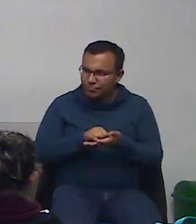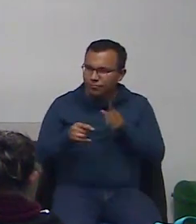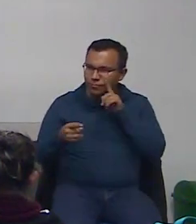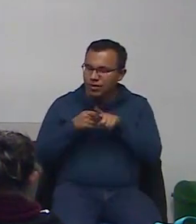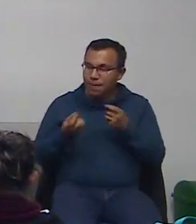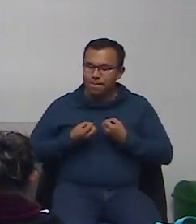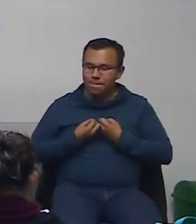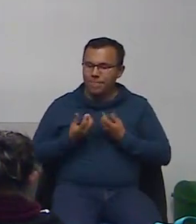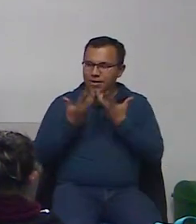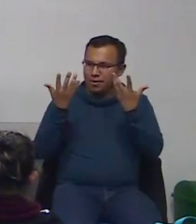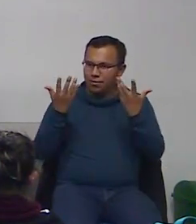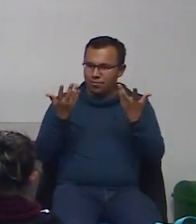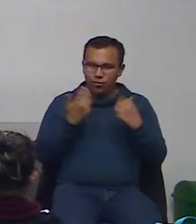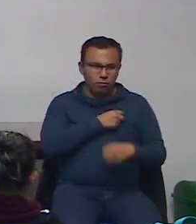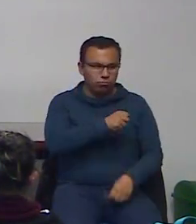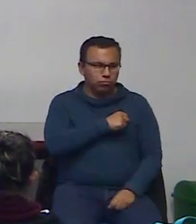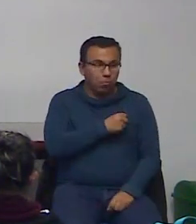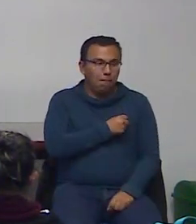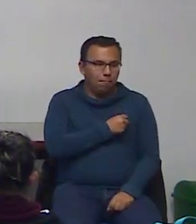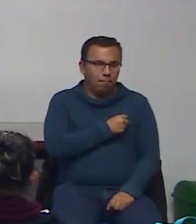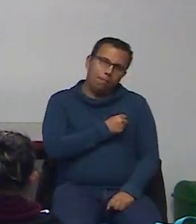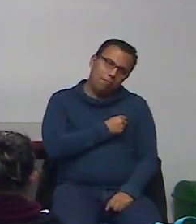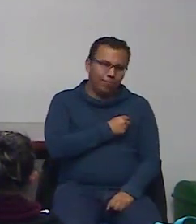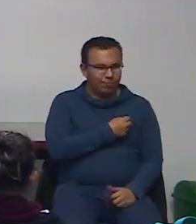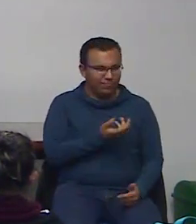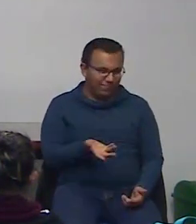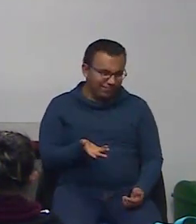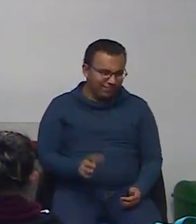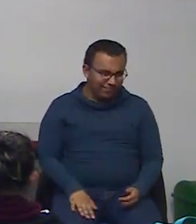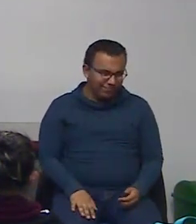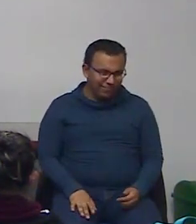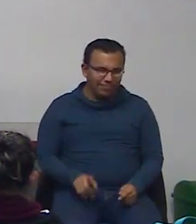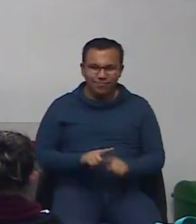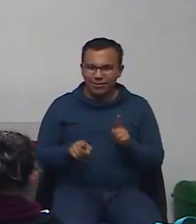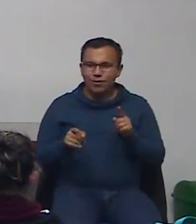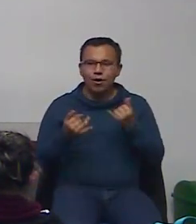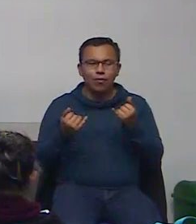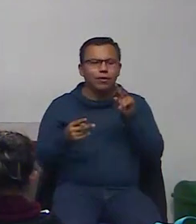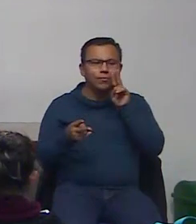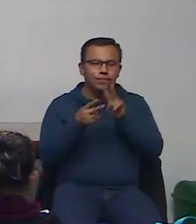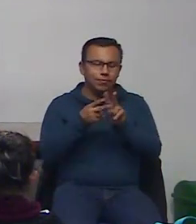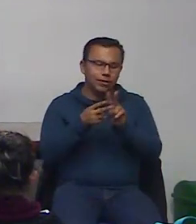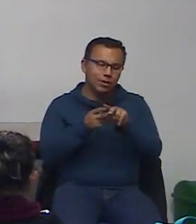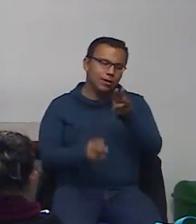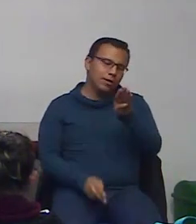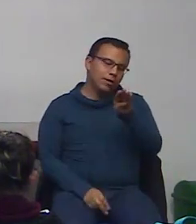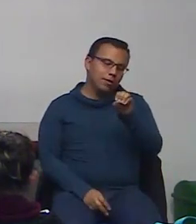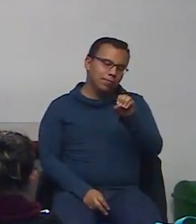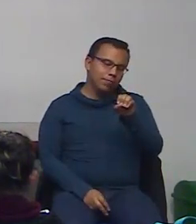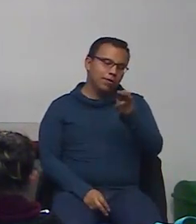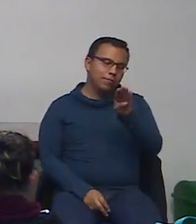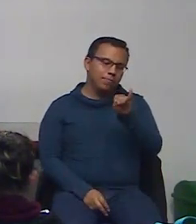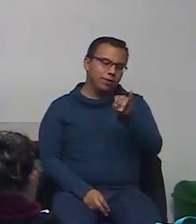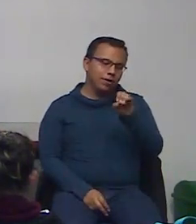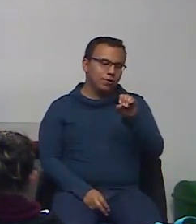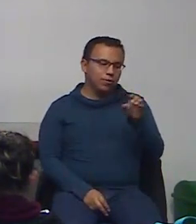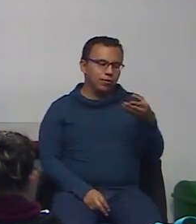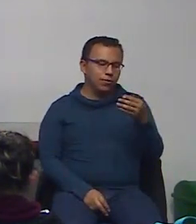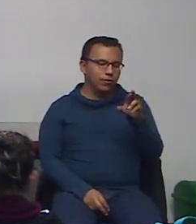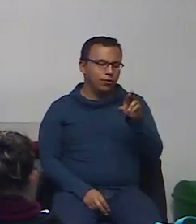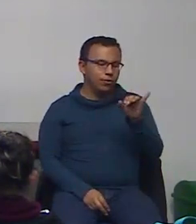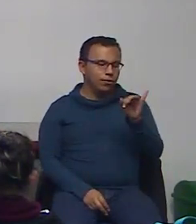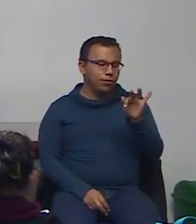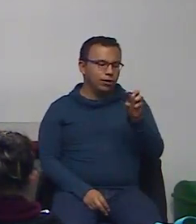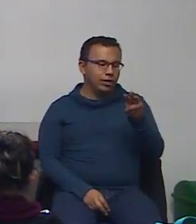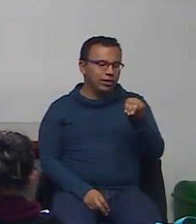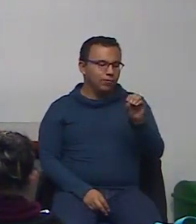que hay vida no entonces por eso empieza a surgir un término que se llama el biorritmo no sé si ustedes han oído hablar de de ese término en algún